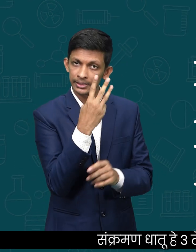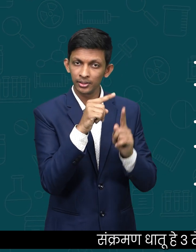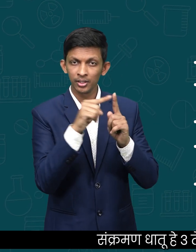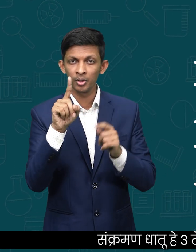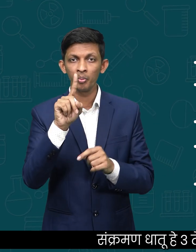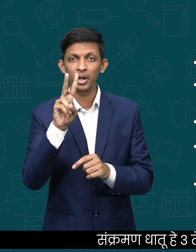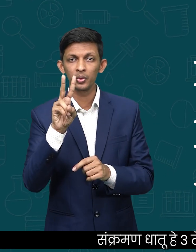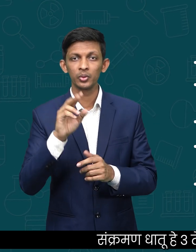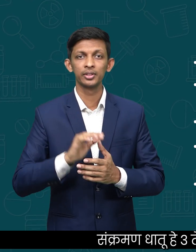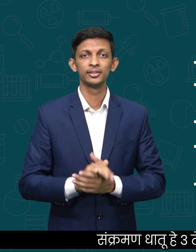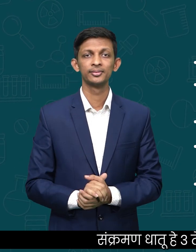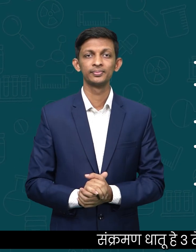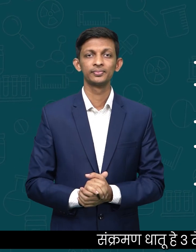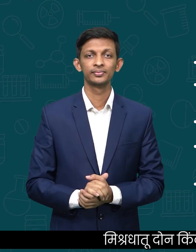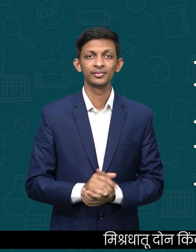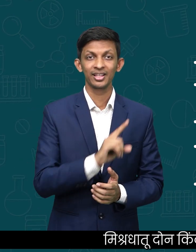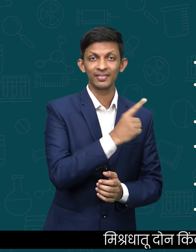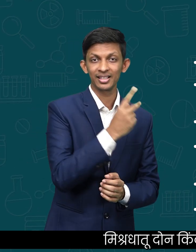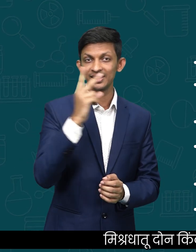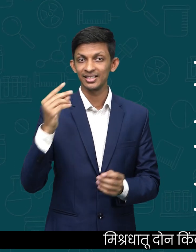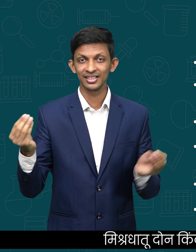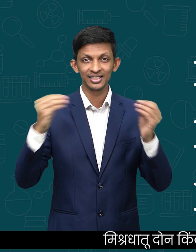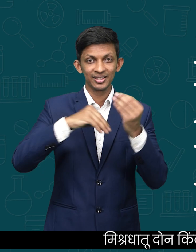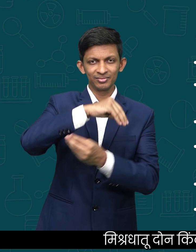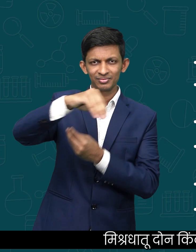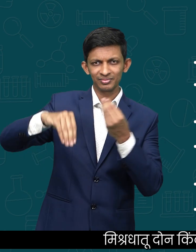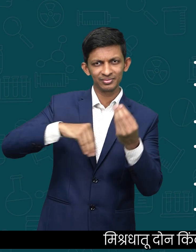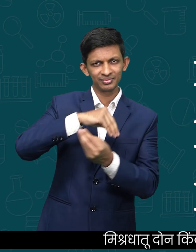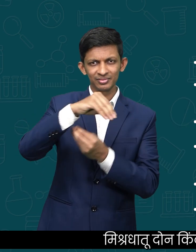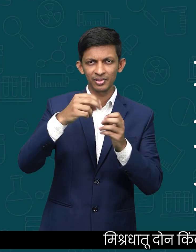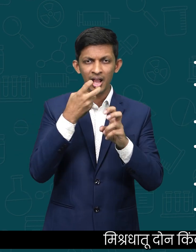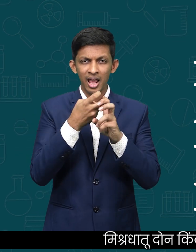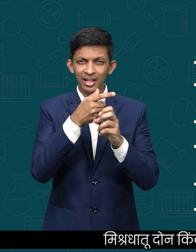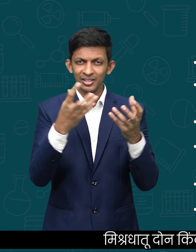मिश्रधातू 2 किंवा अधिक धातूंचे मिश्रण असते.